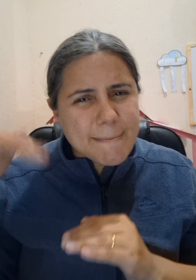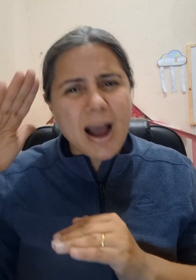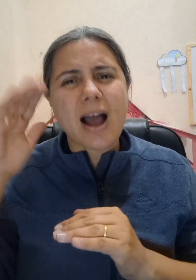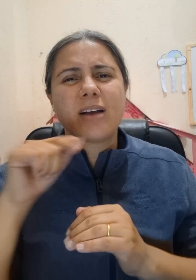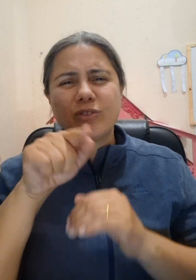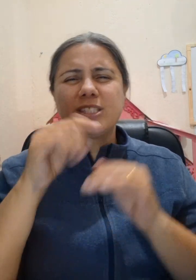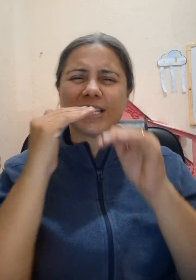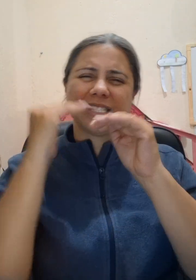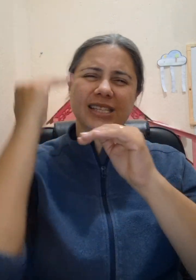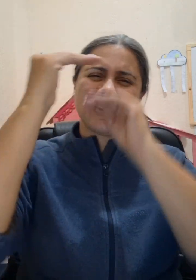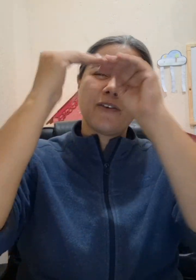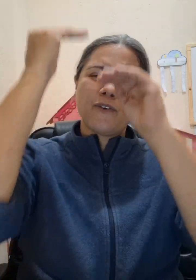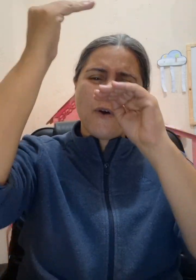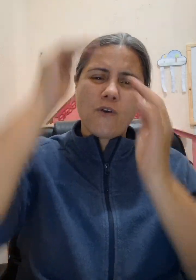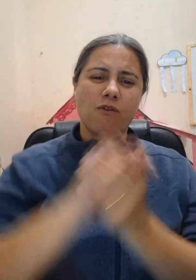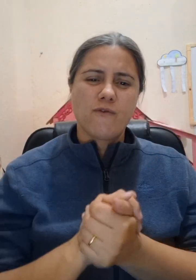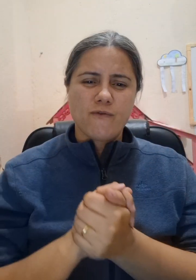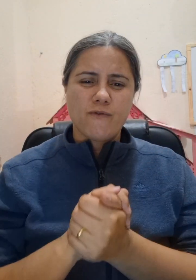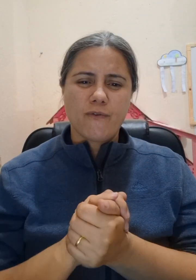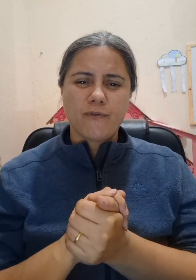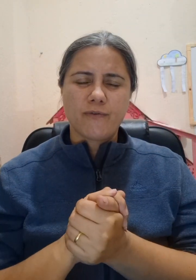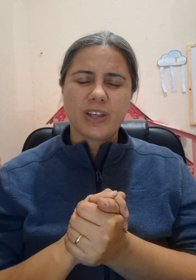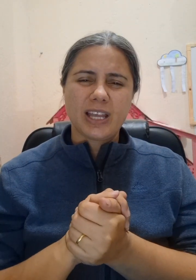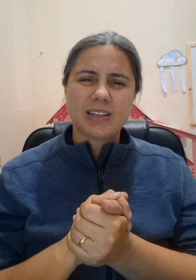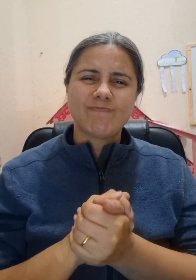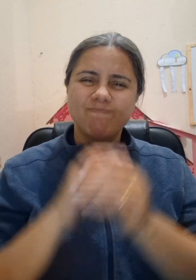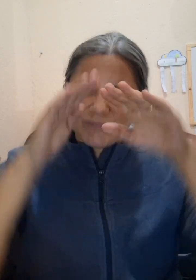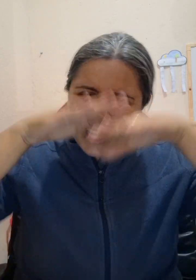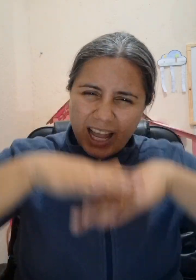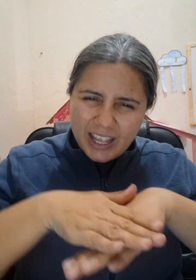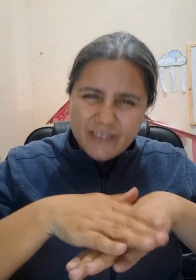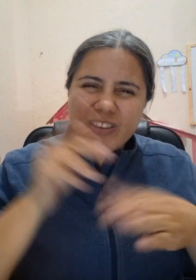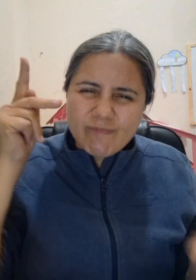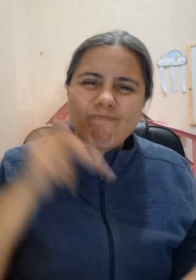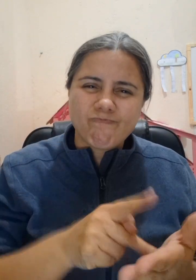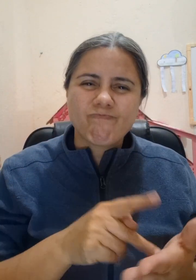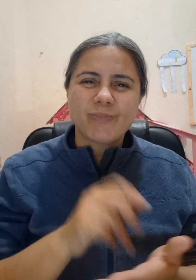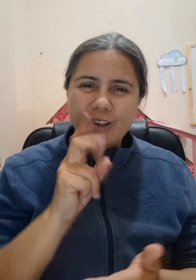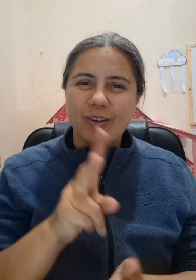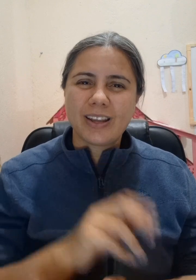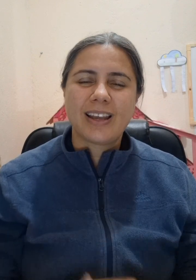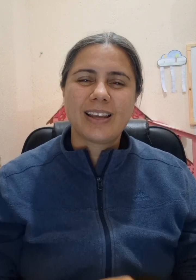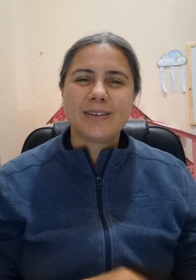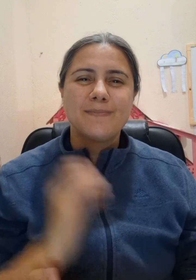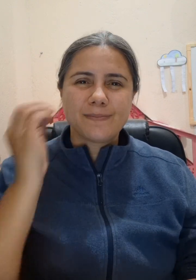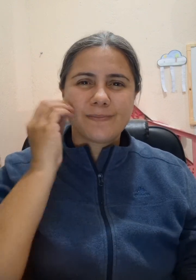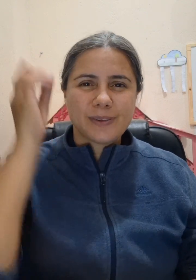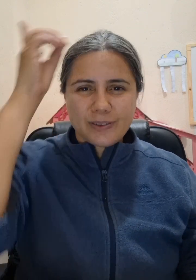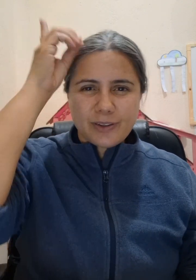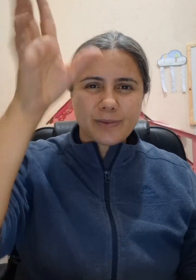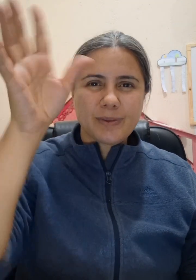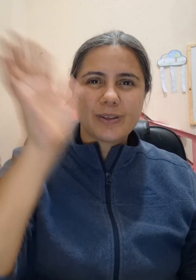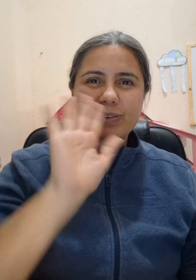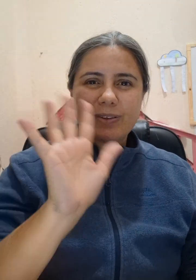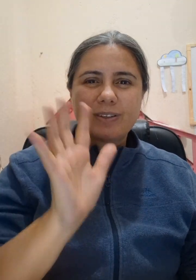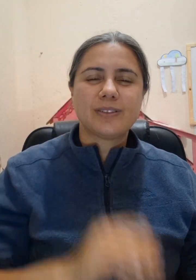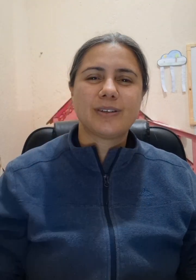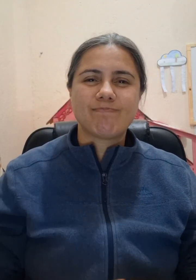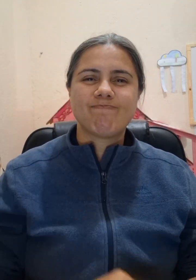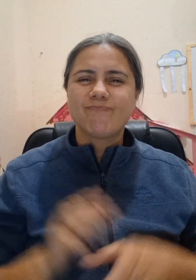do Senhor para você melhorar, para você desenvolver na reverência absoluta, ok? Beijos, Deus